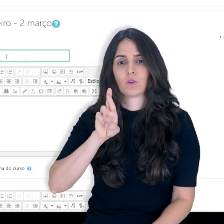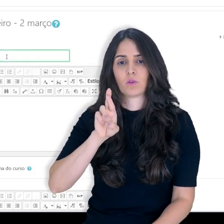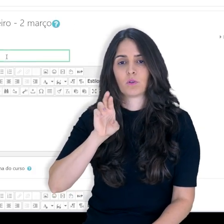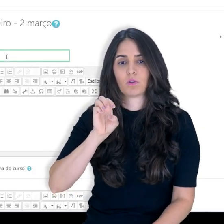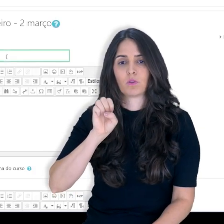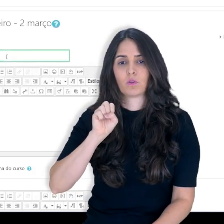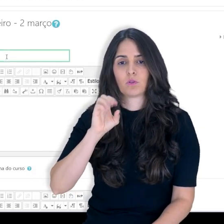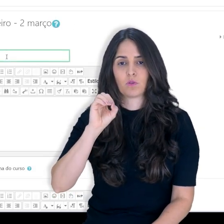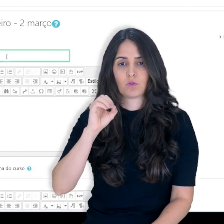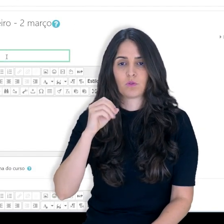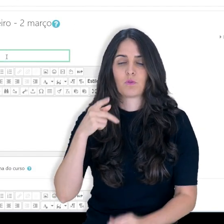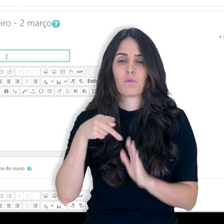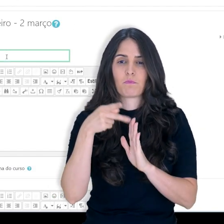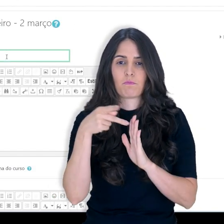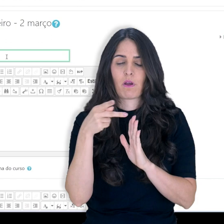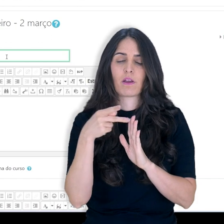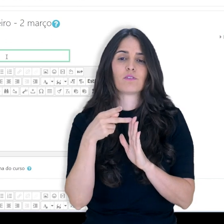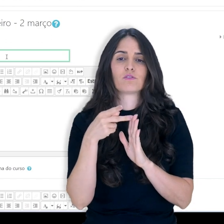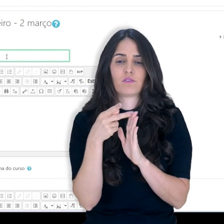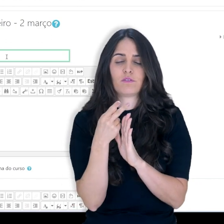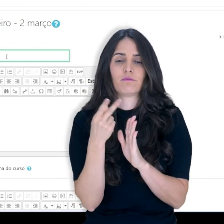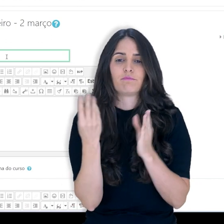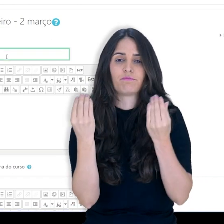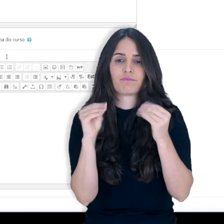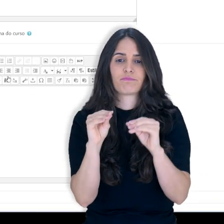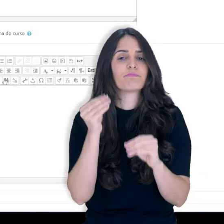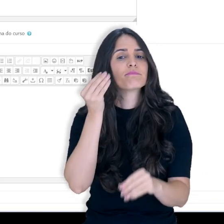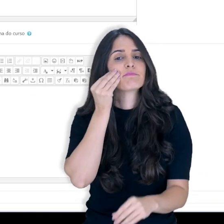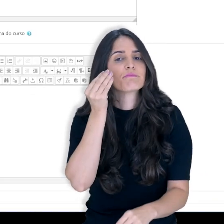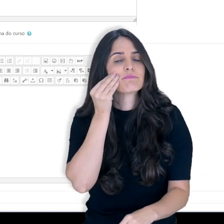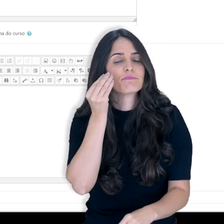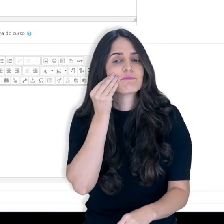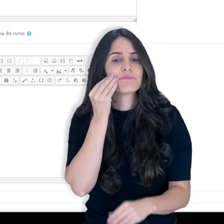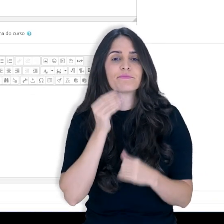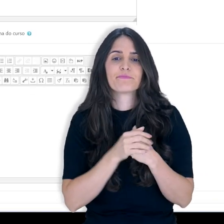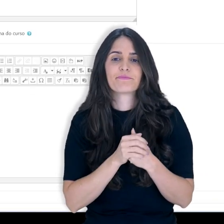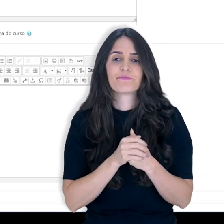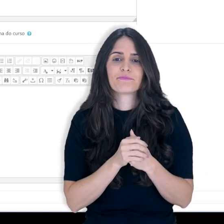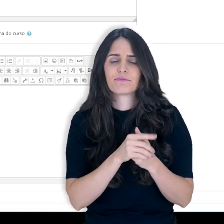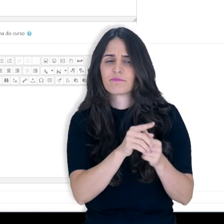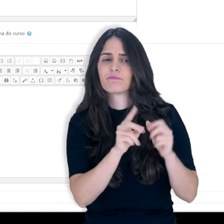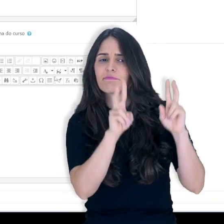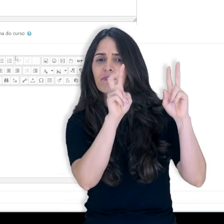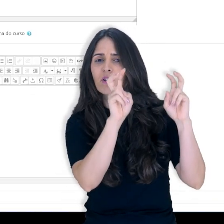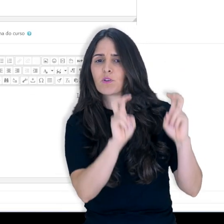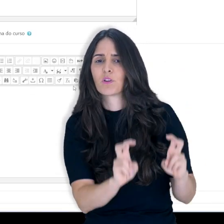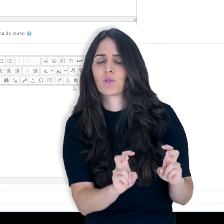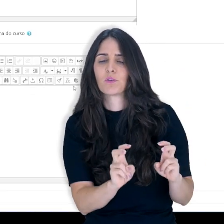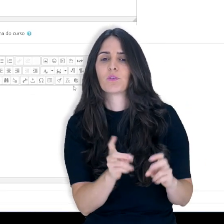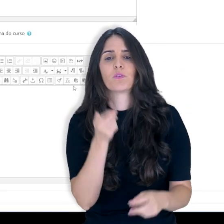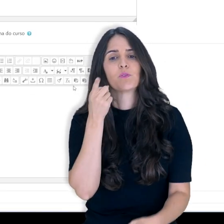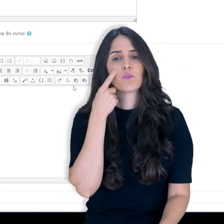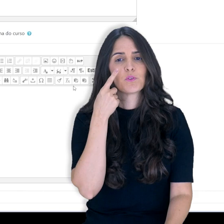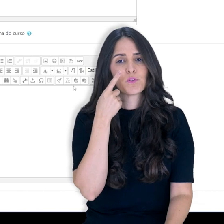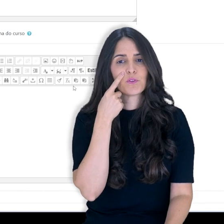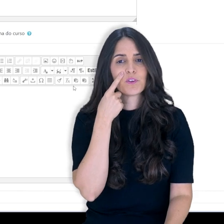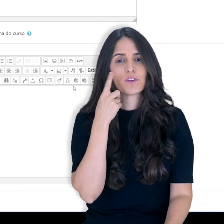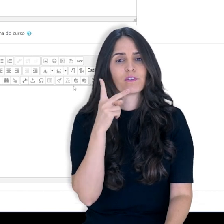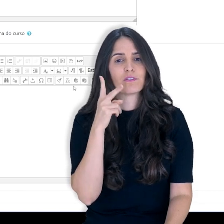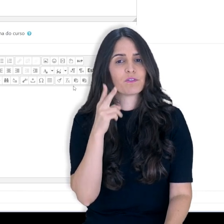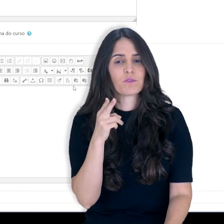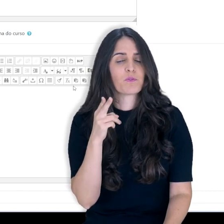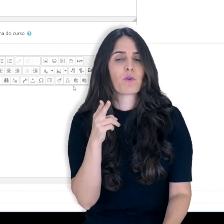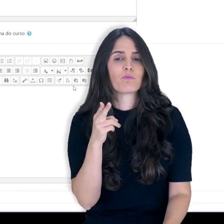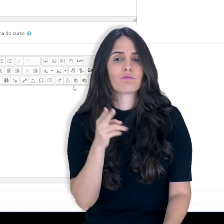página Então vou colocar aqui teste editor e vou aqui no conteúdo da página então Observe que o mesmo